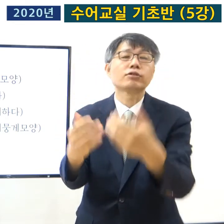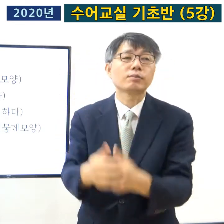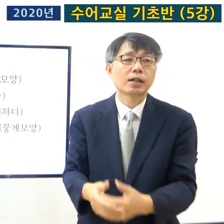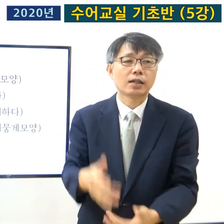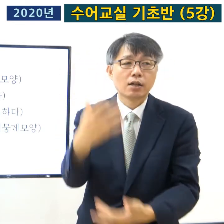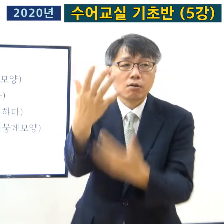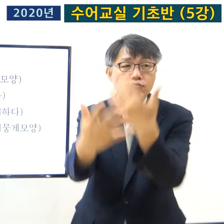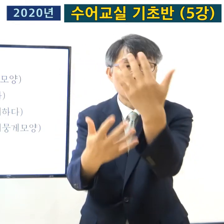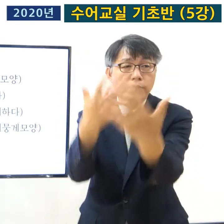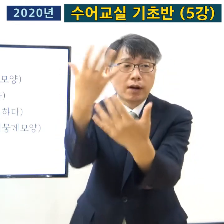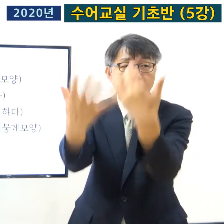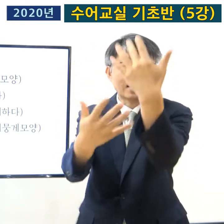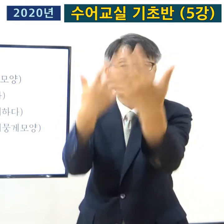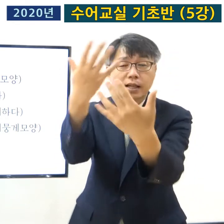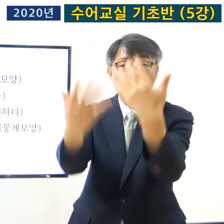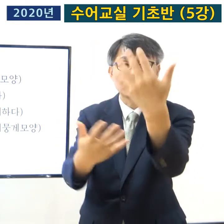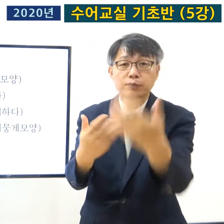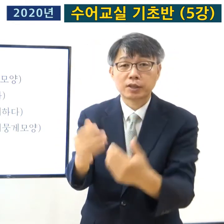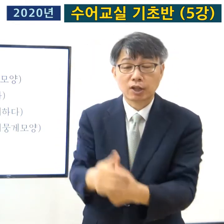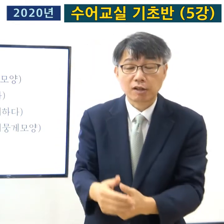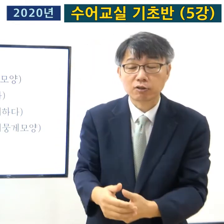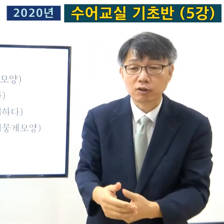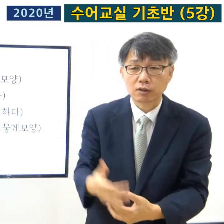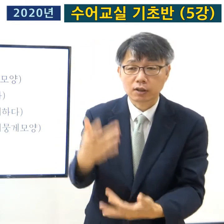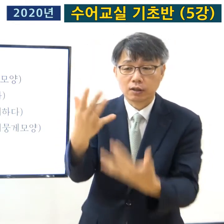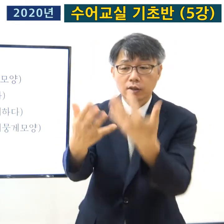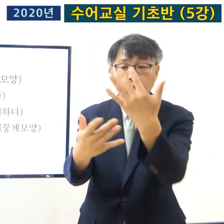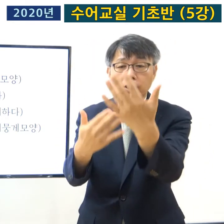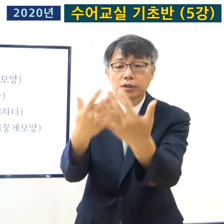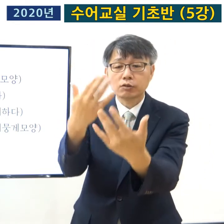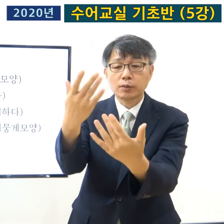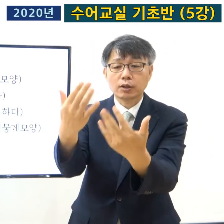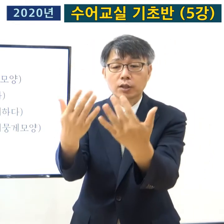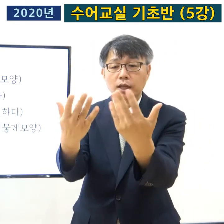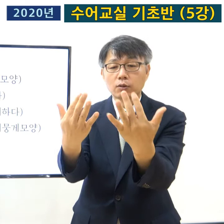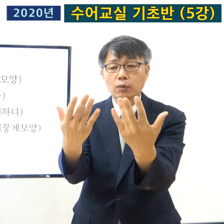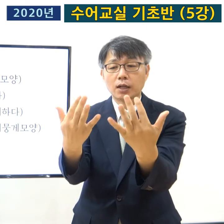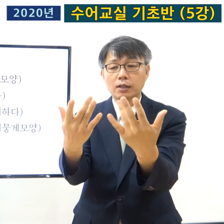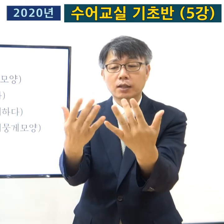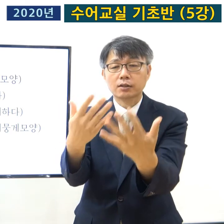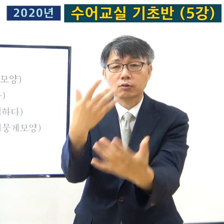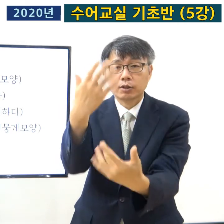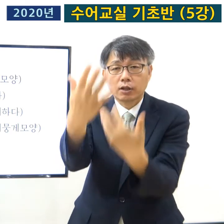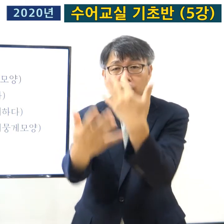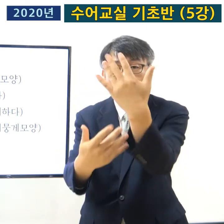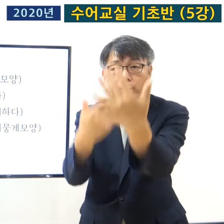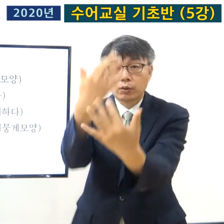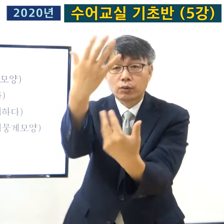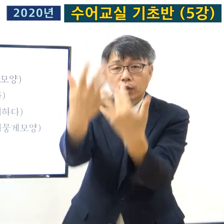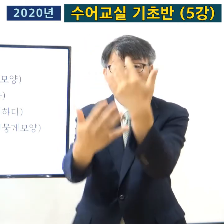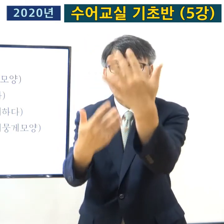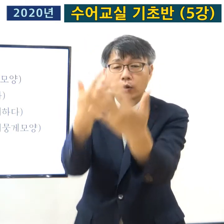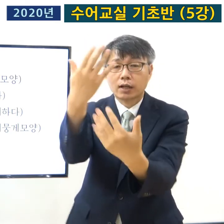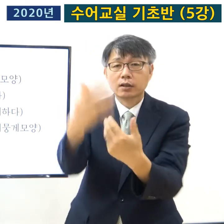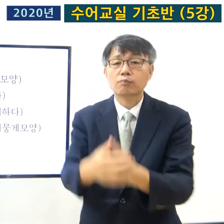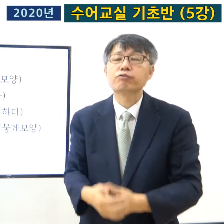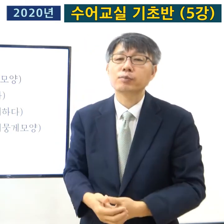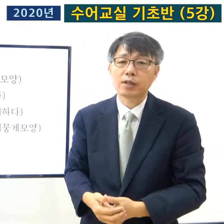불입니다. 불 막 타는 듯한 모습이 있잖아요. 그죠? 그래서 흔들어주면서 이렇게 손가락을 이렇게 흔들어주면서 위로 이렇게 막 올라가는 거 불입니다.